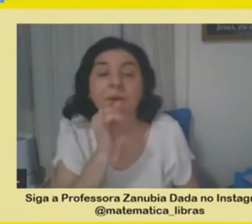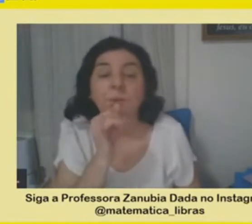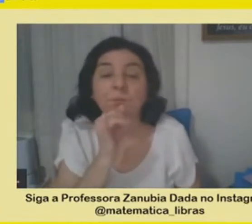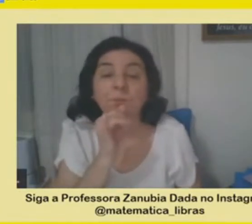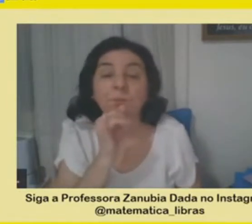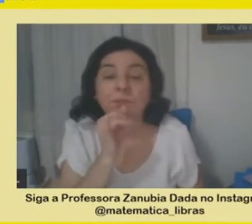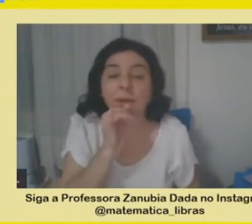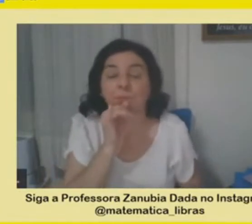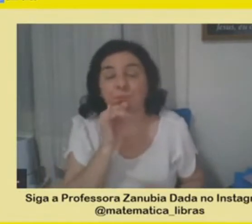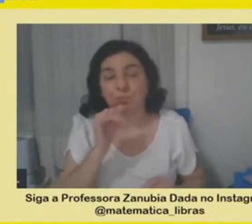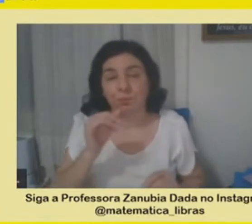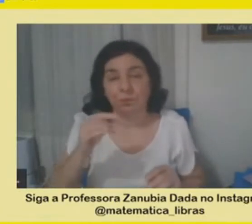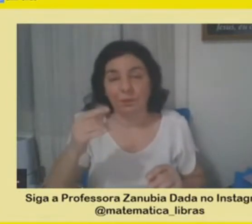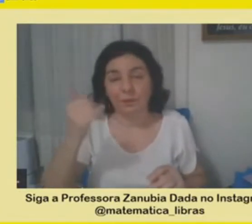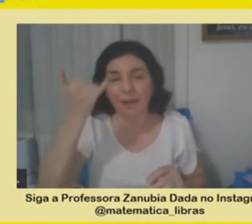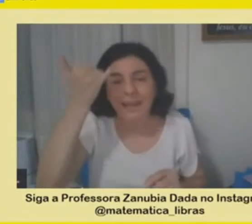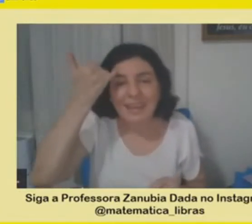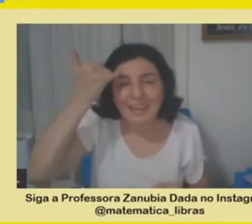Esse aqui,